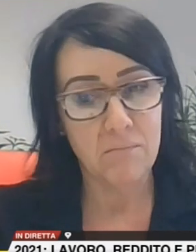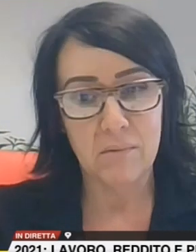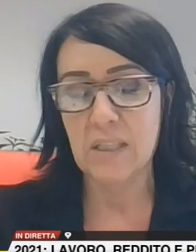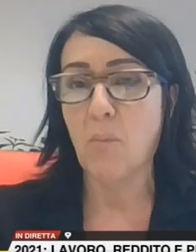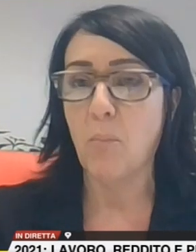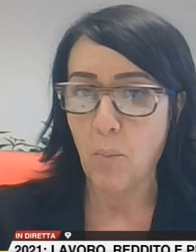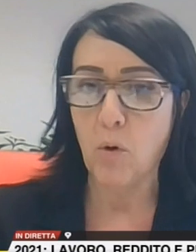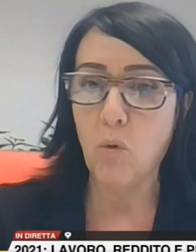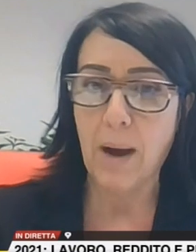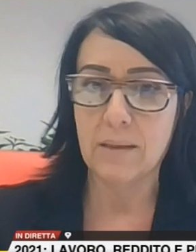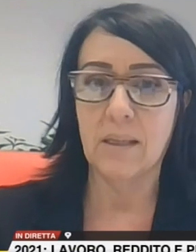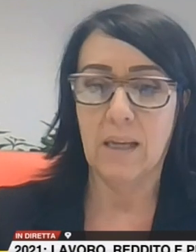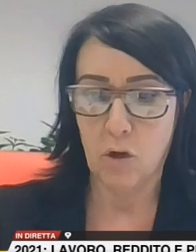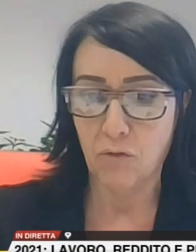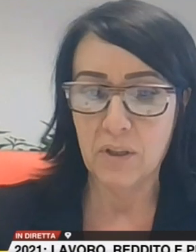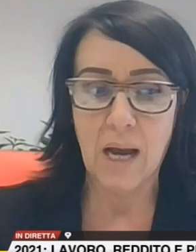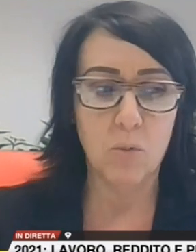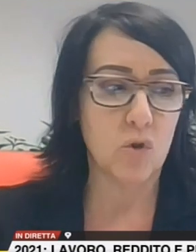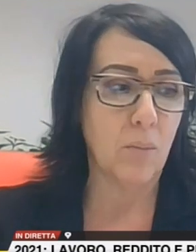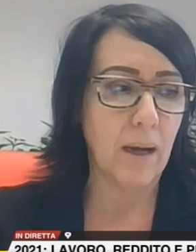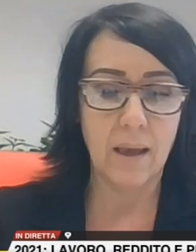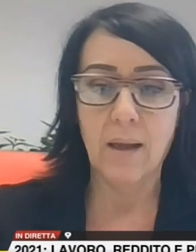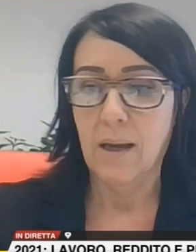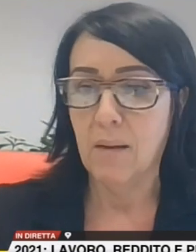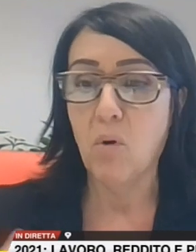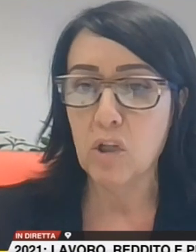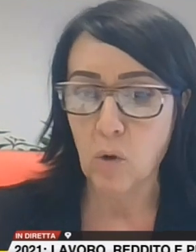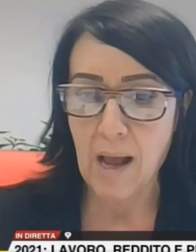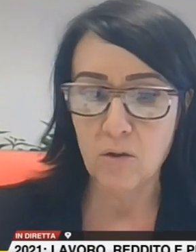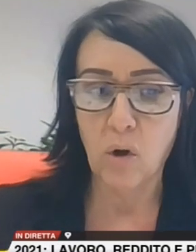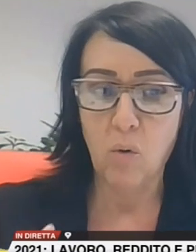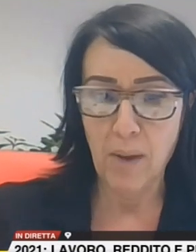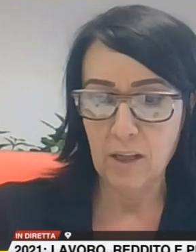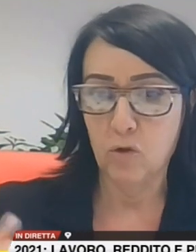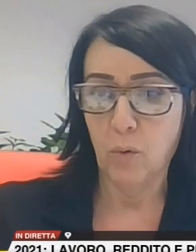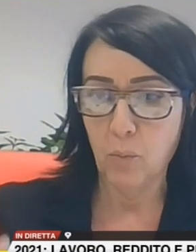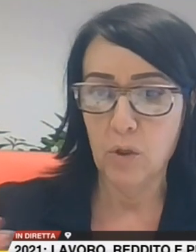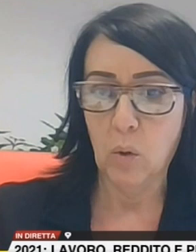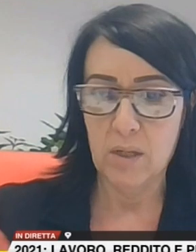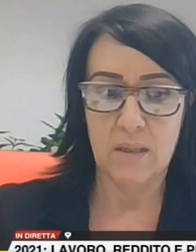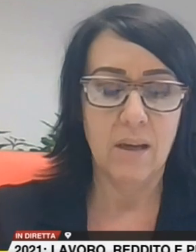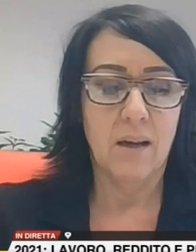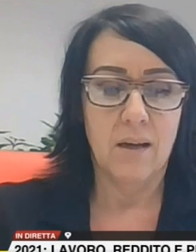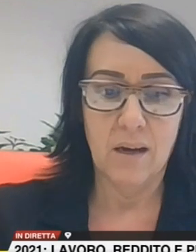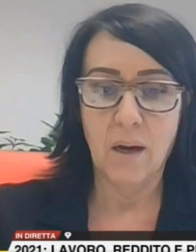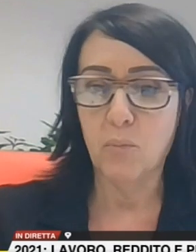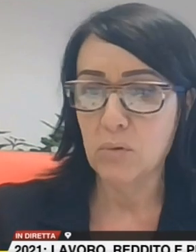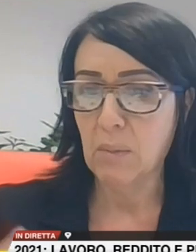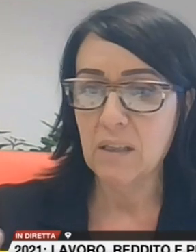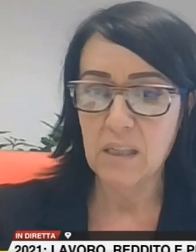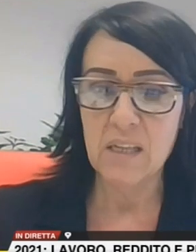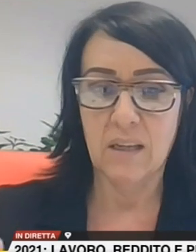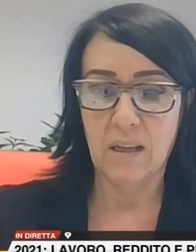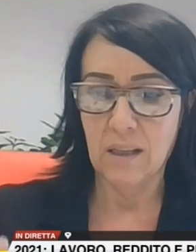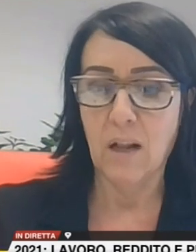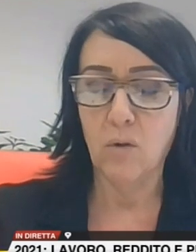Quindi siamo un po' preoccupati e confidiamo insomma che monitorando l'aumento proprio di questi